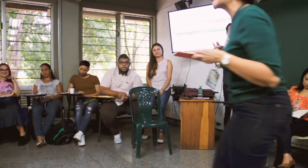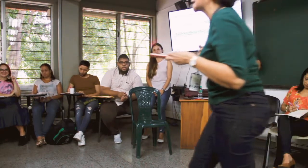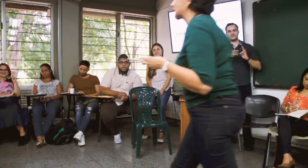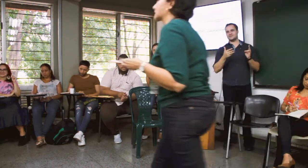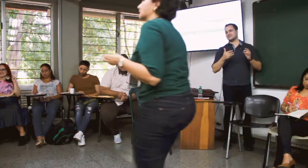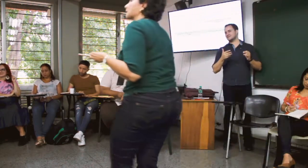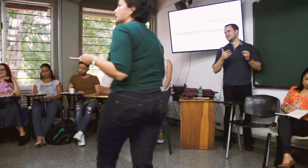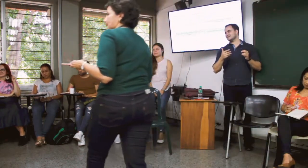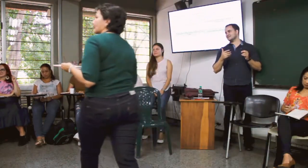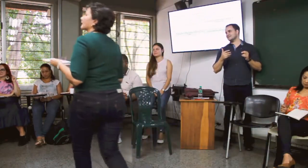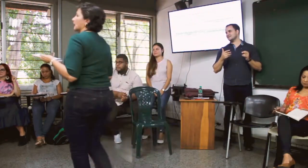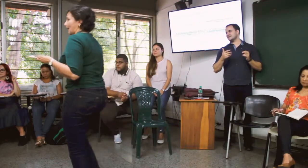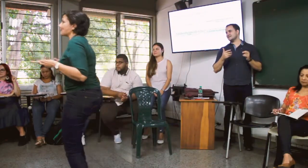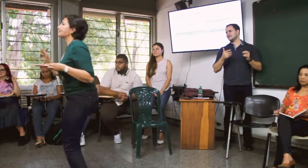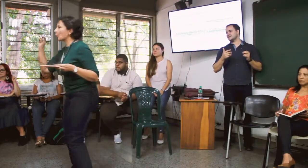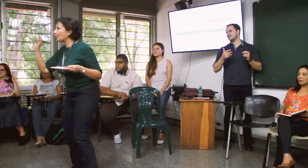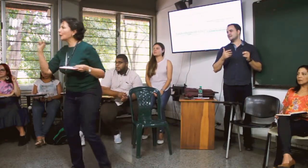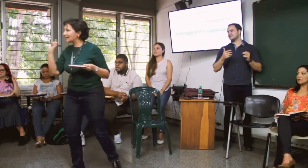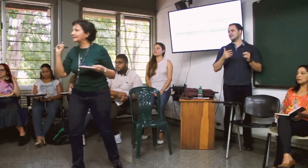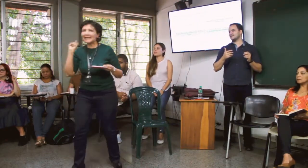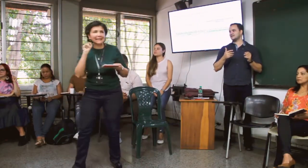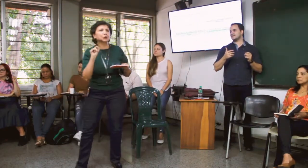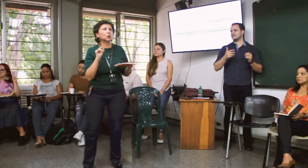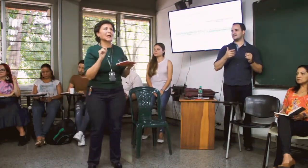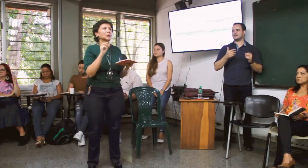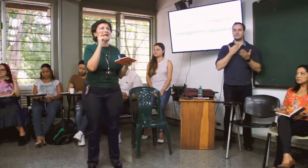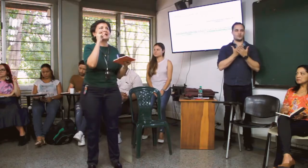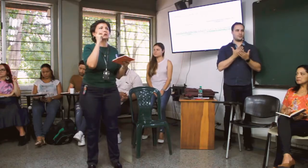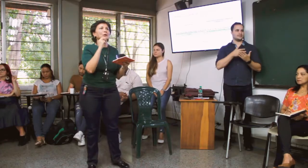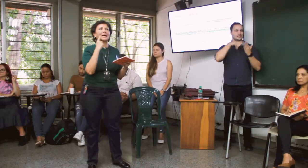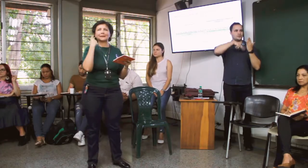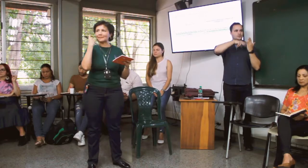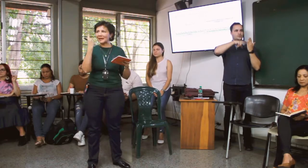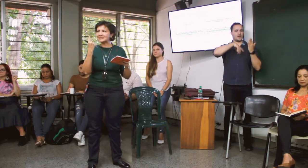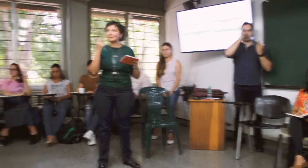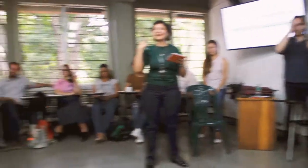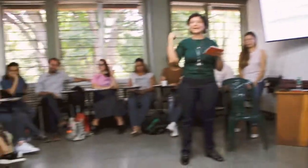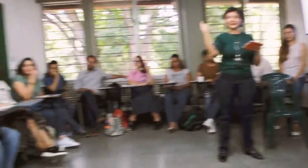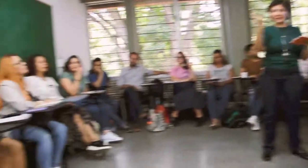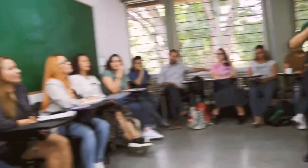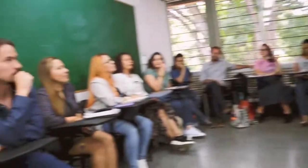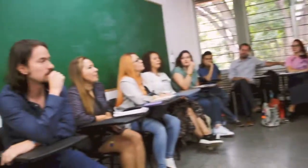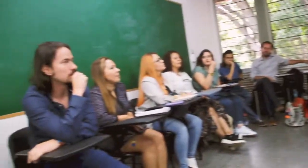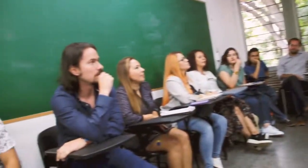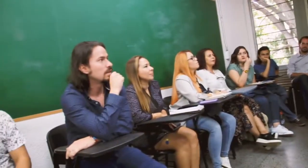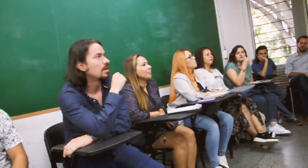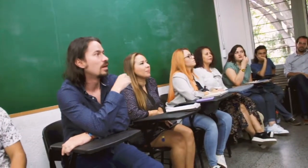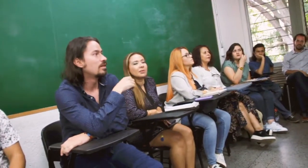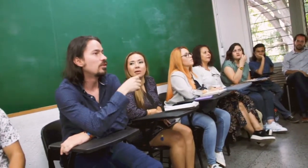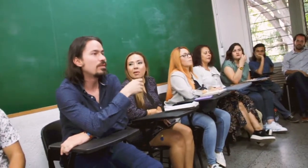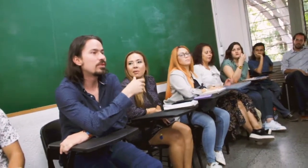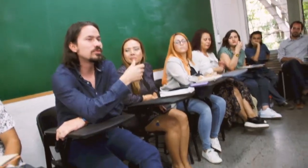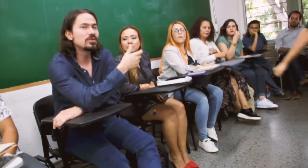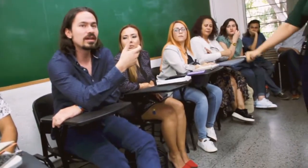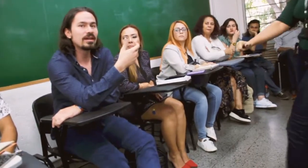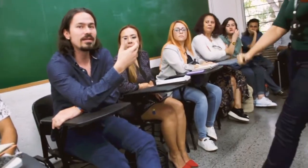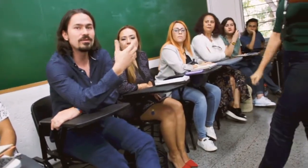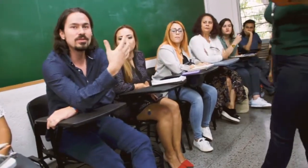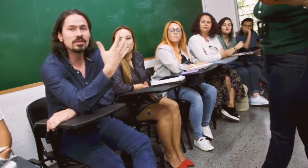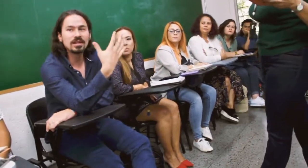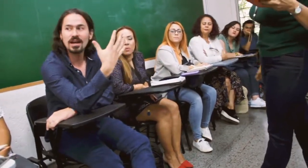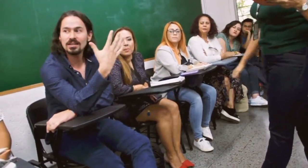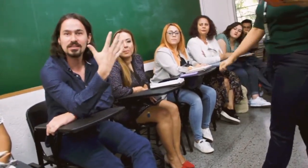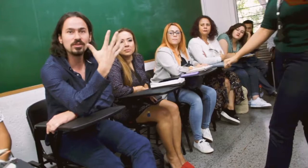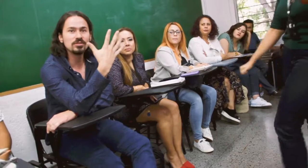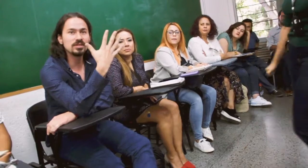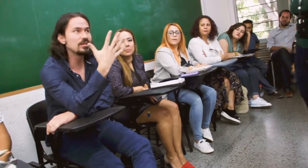Mariela, Para proponer lectura, una lectura más para que tengamos un articulado profesional. No, de pronto que habíamos